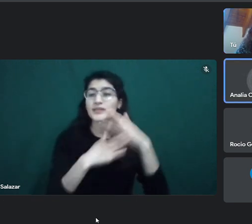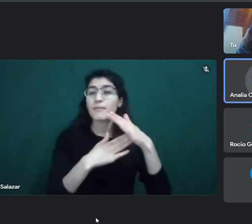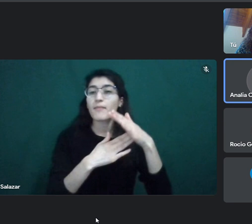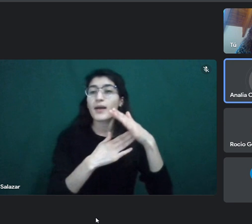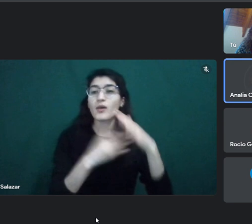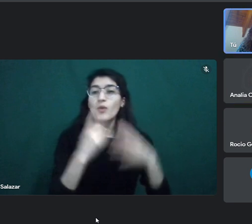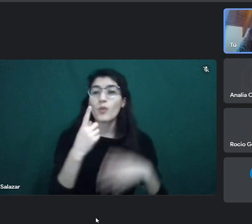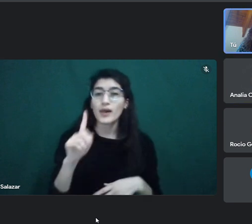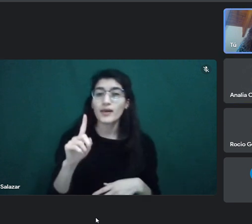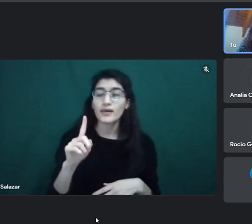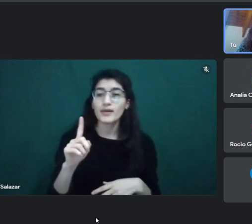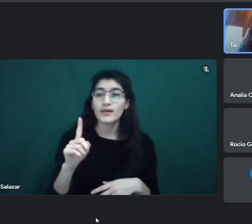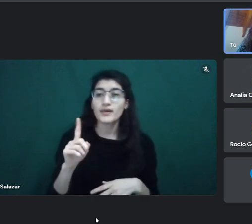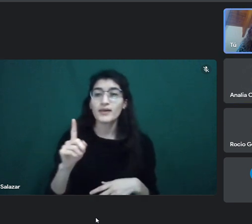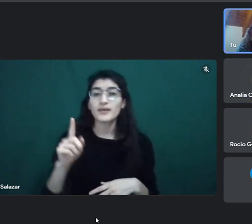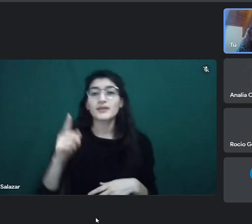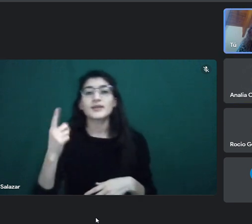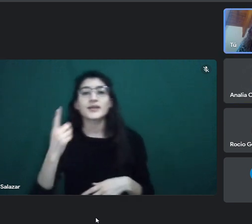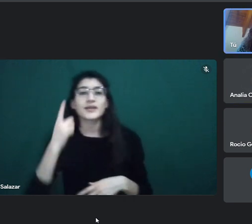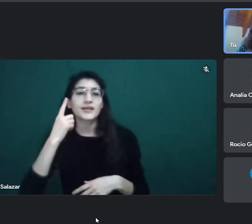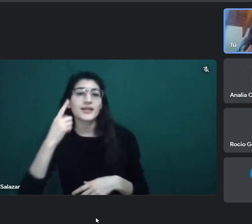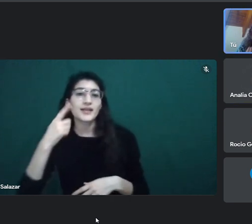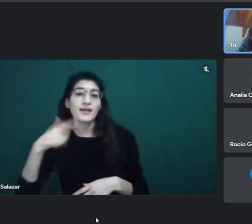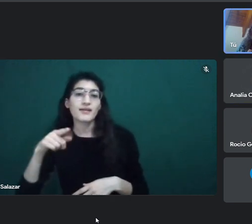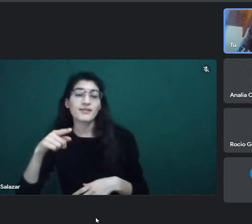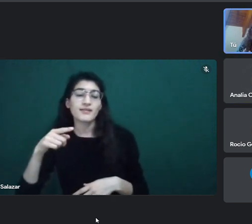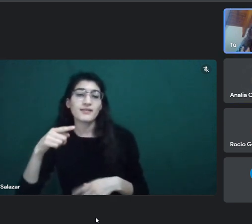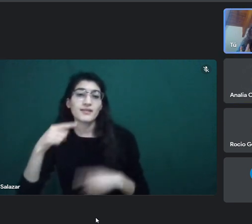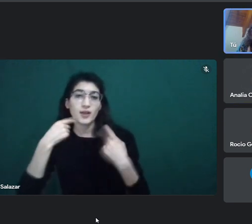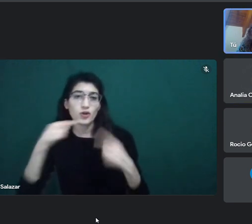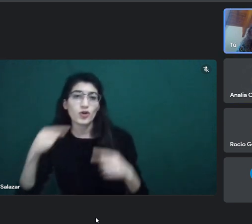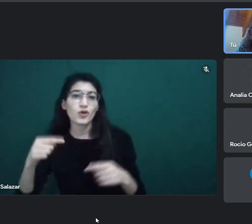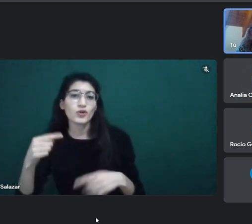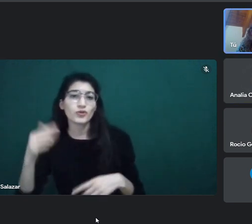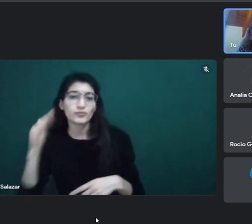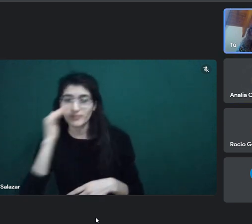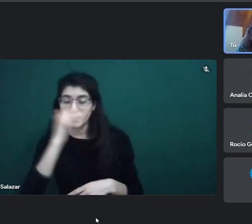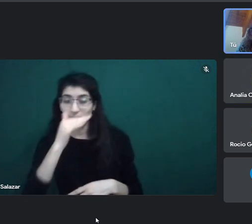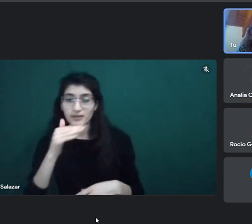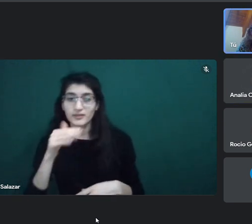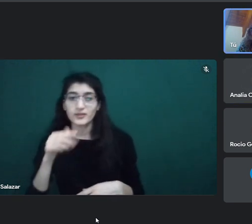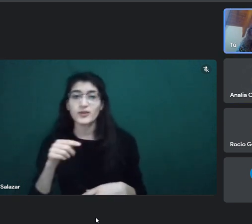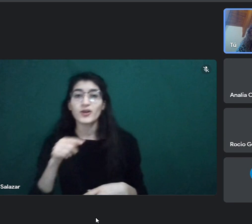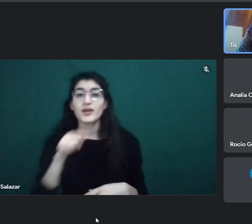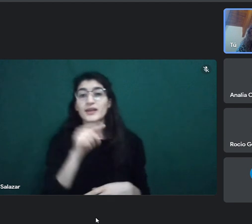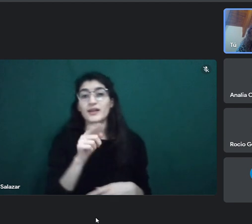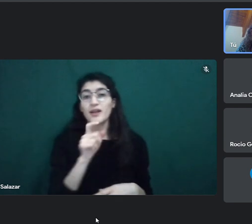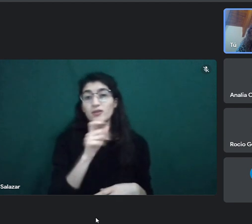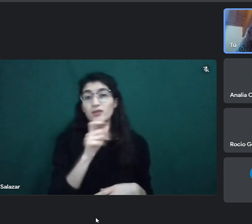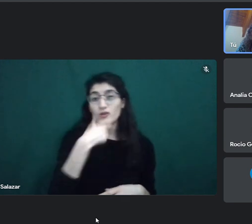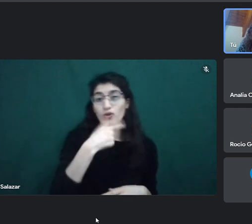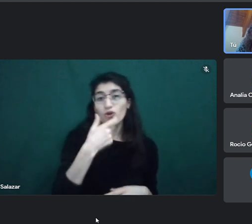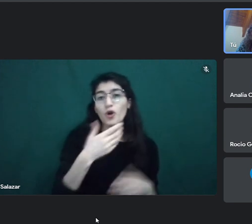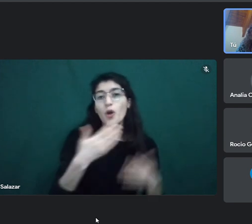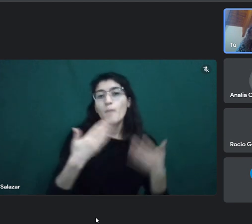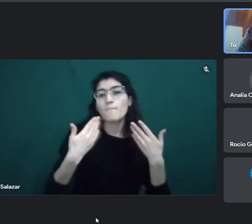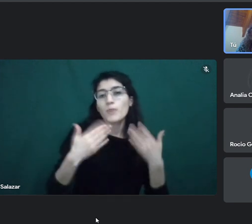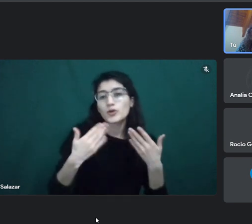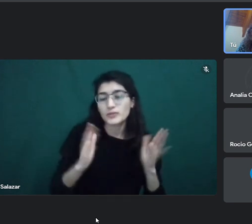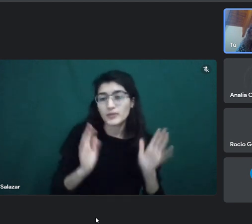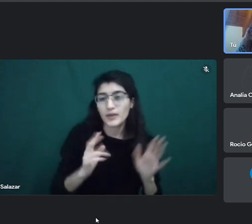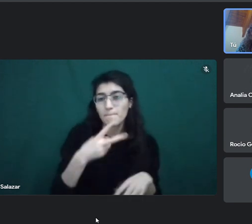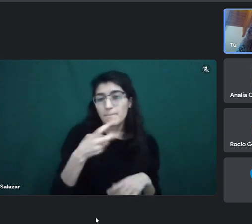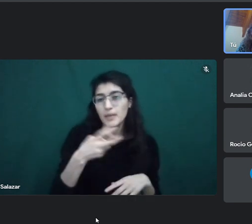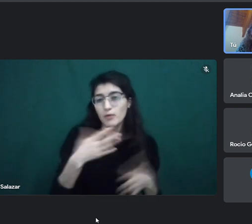Influence. Influence. Y can solamente es el modal, lo que me está indicando es posibilidad, ¿sí? Y ahí tenemos